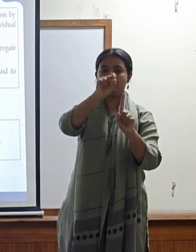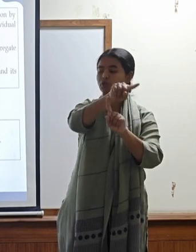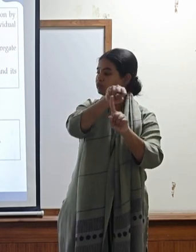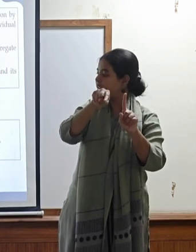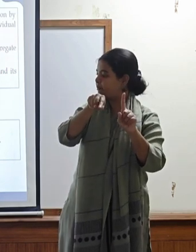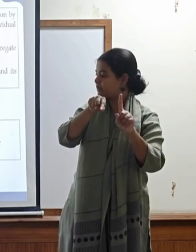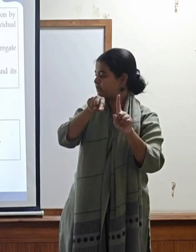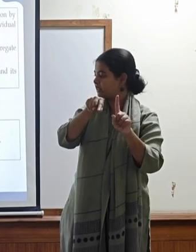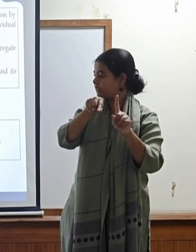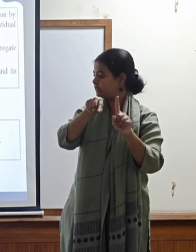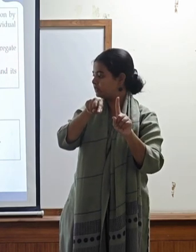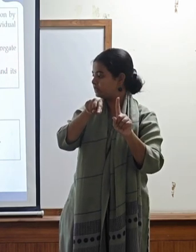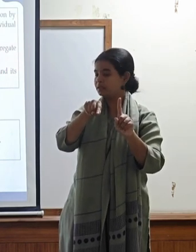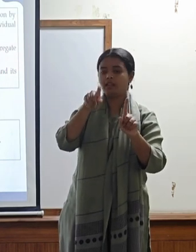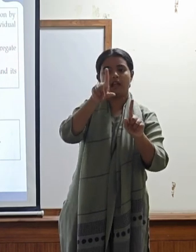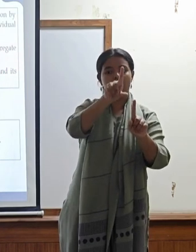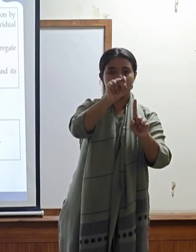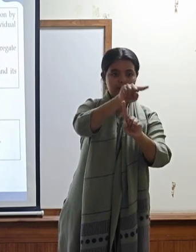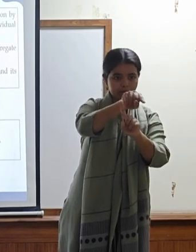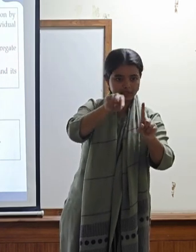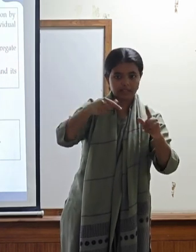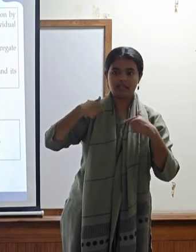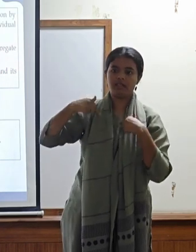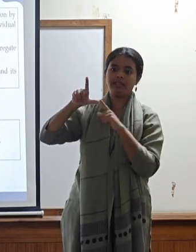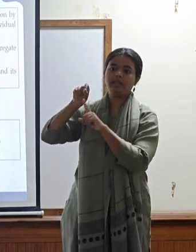दोनों का 10%, दोनों का 10%।